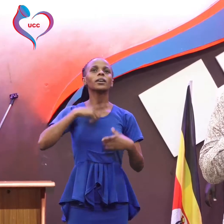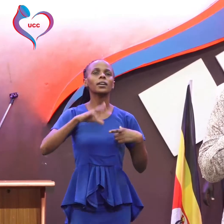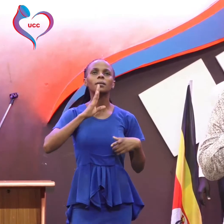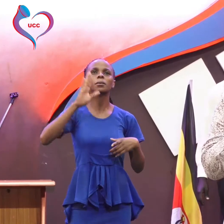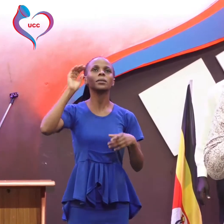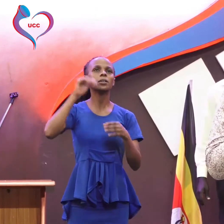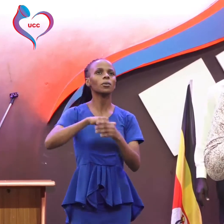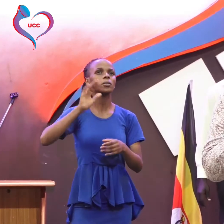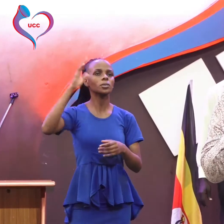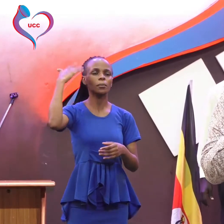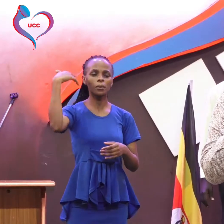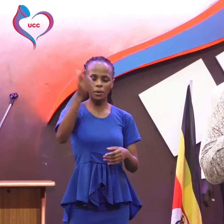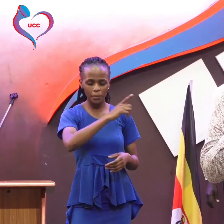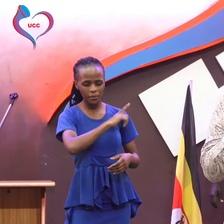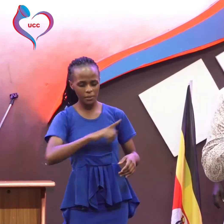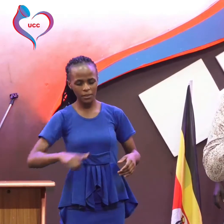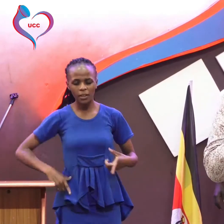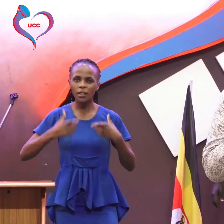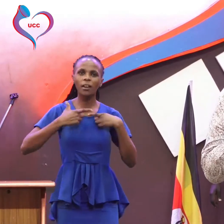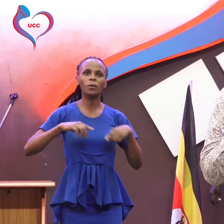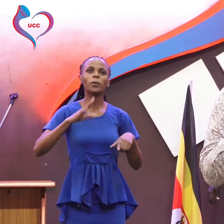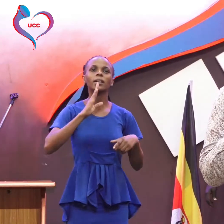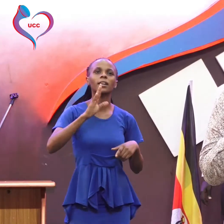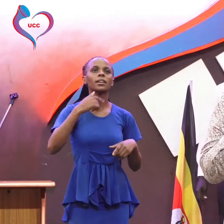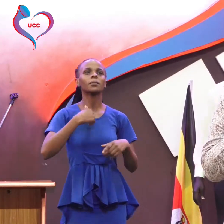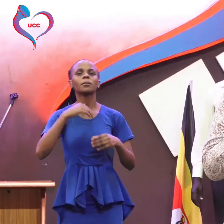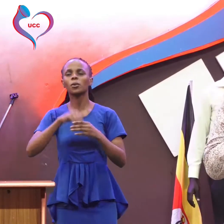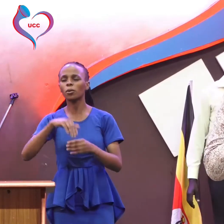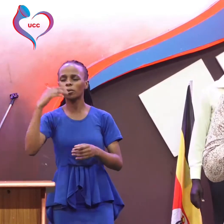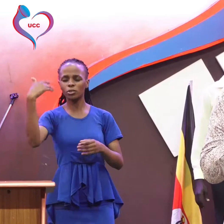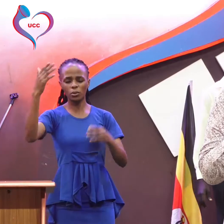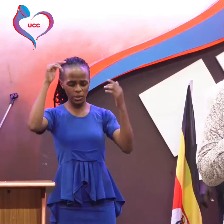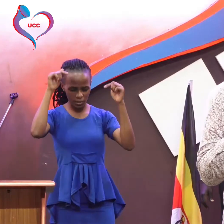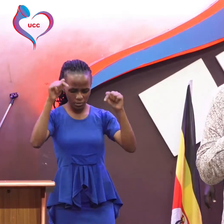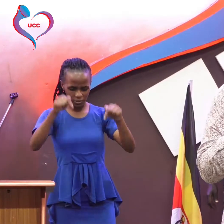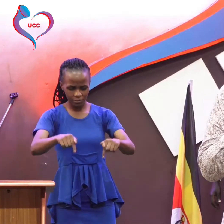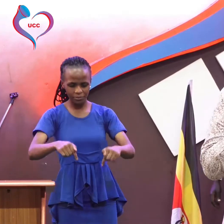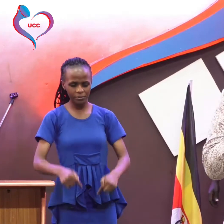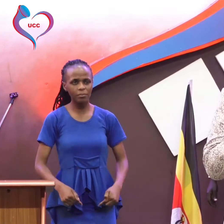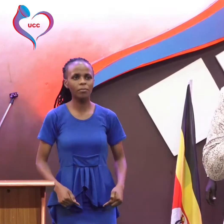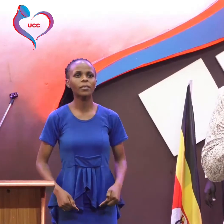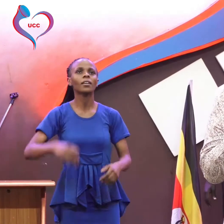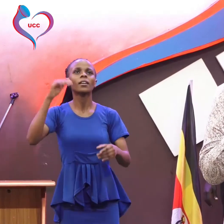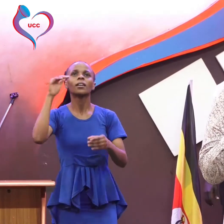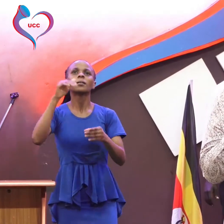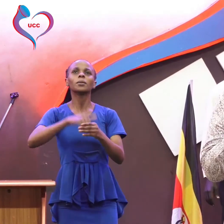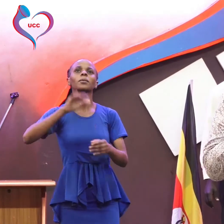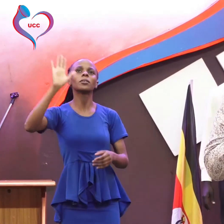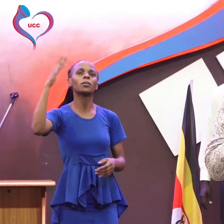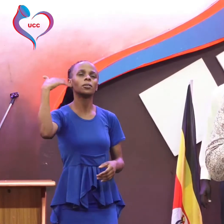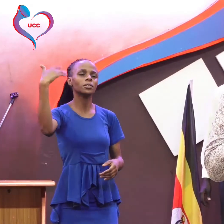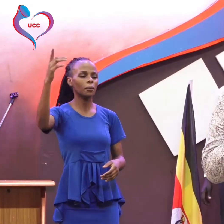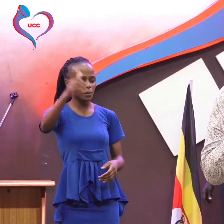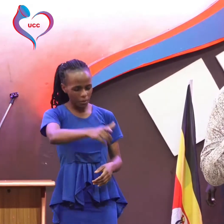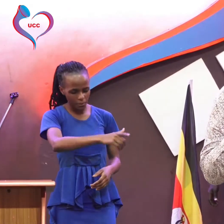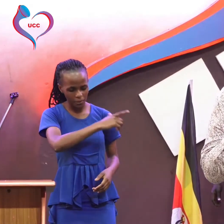kamwe mu mikono gyomukama kamwe nange mu mikono gyolero mu mikono gyomukama mu